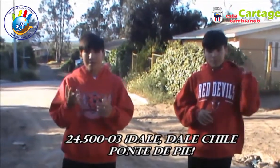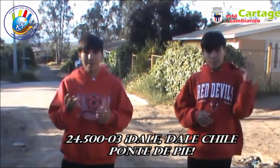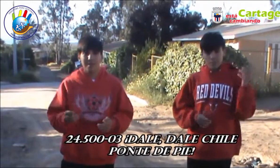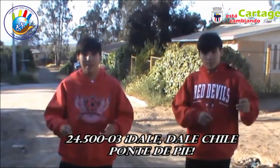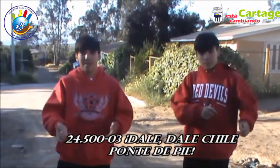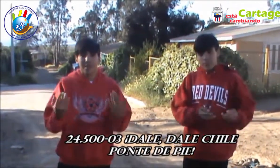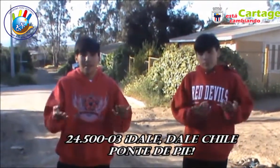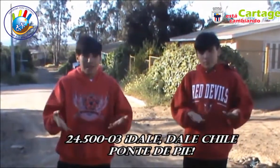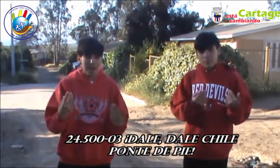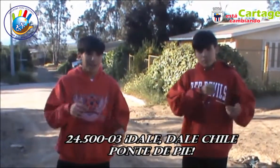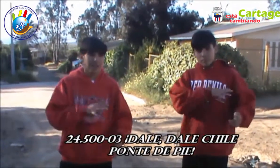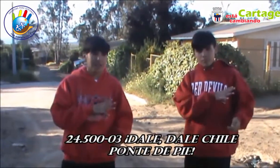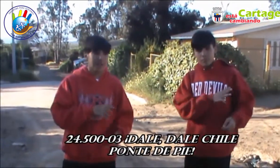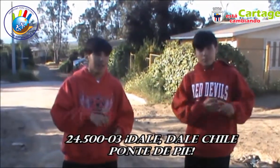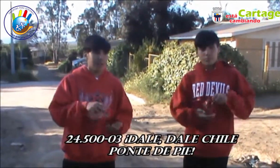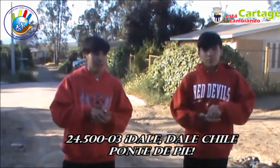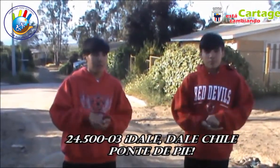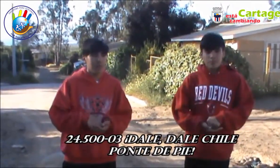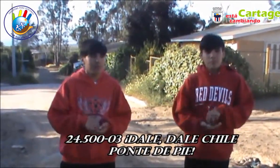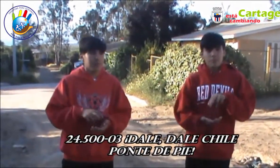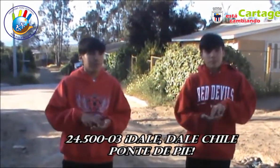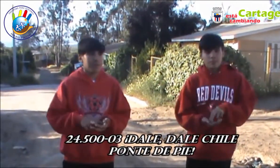24.500-03. Dale, dale, Chile, ponte de pie.